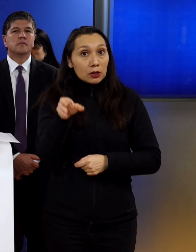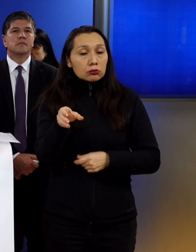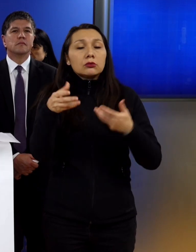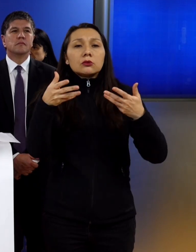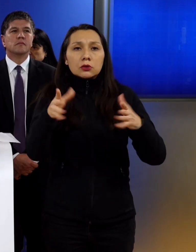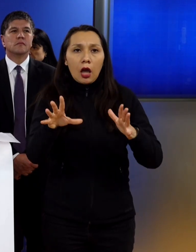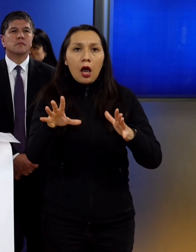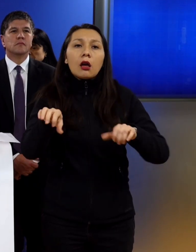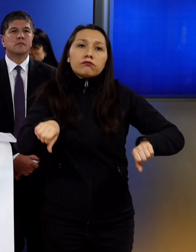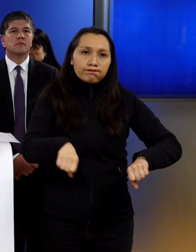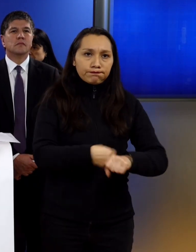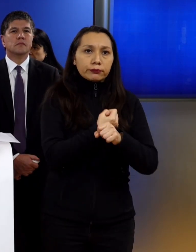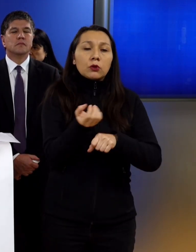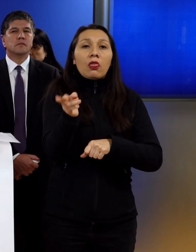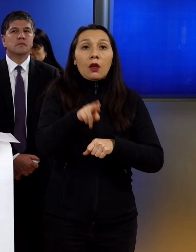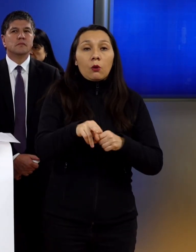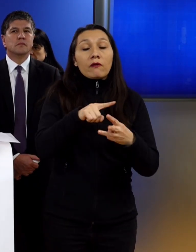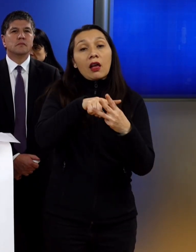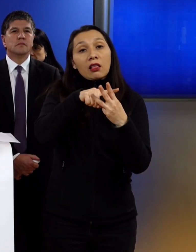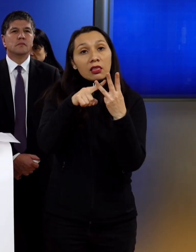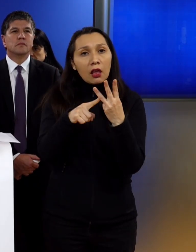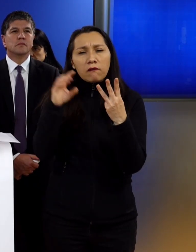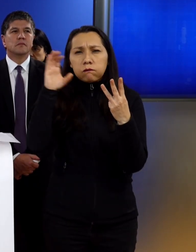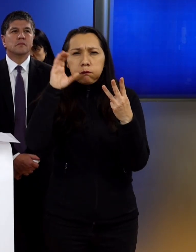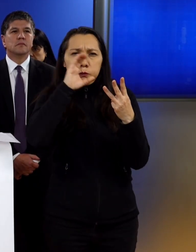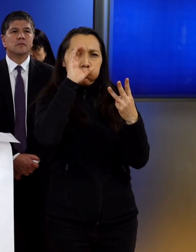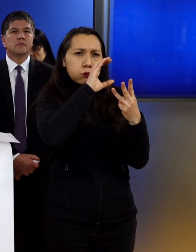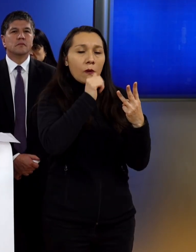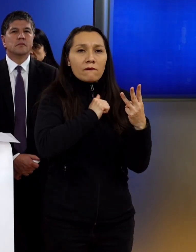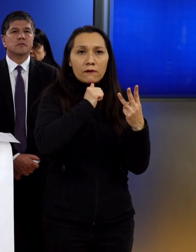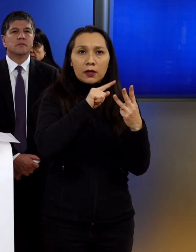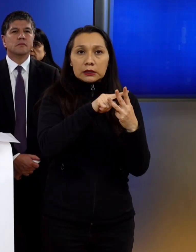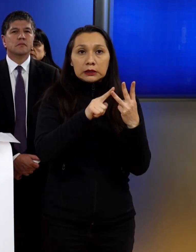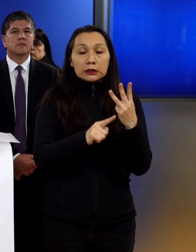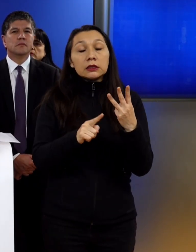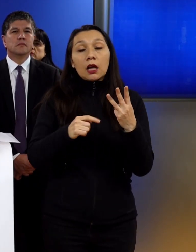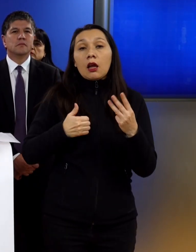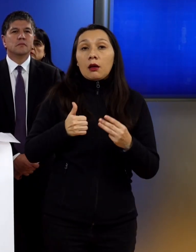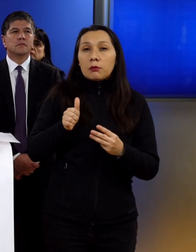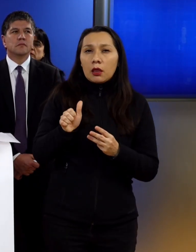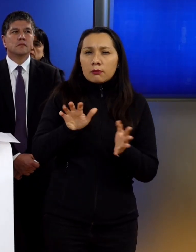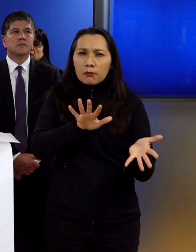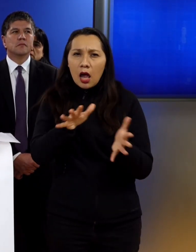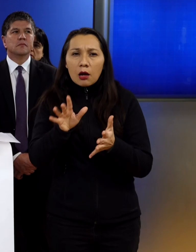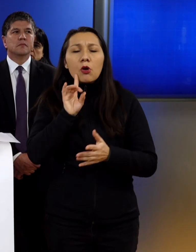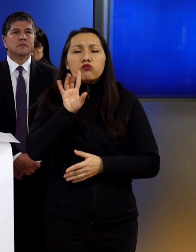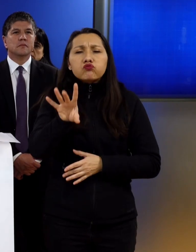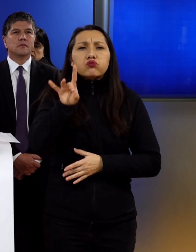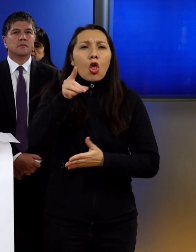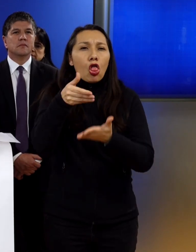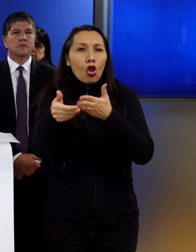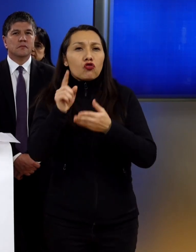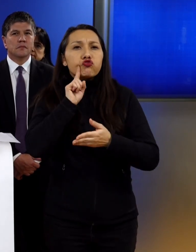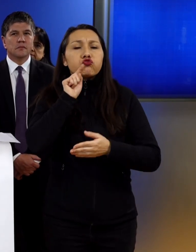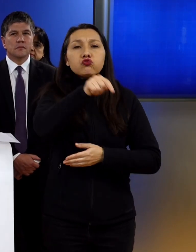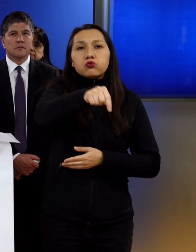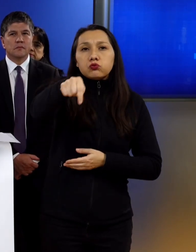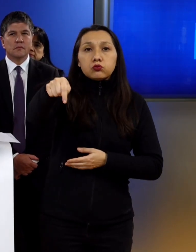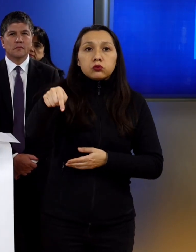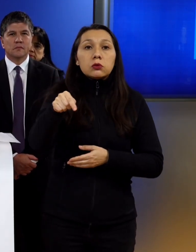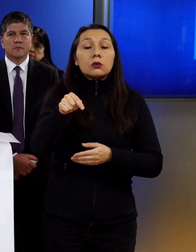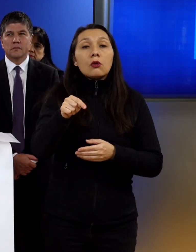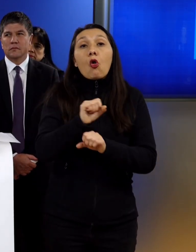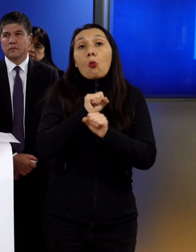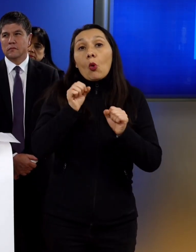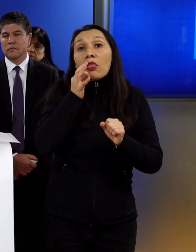personas ya ha sido aprehendida, las otras tres están siendo buscadas, la policía ya tiene más o menos identificado dónde estarían, y no se